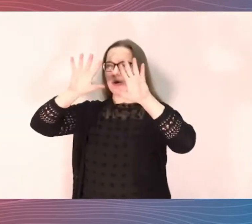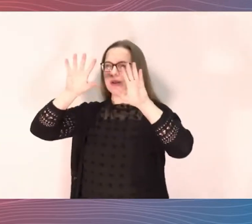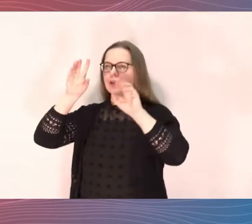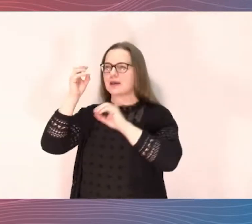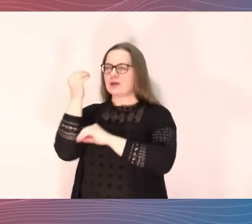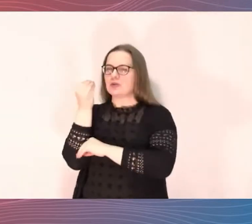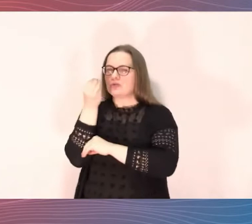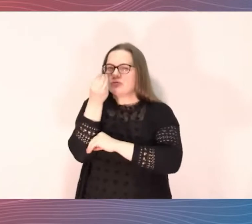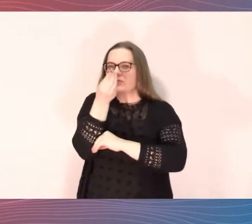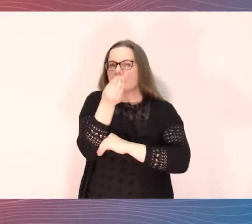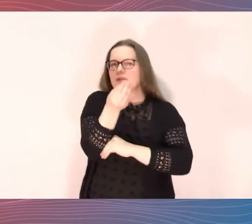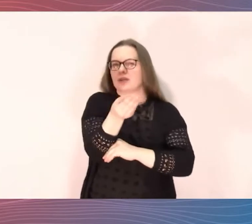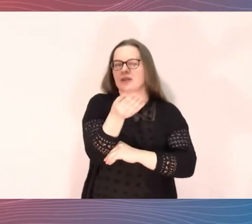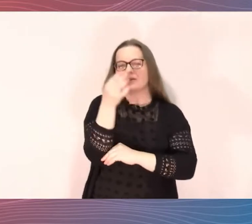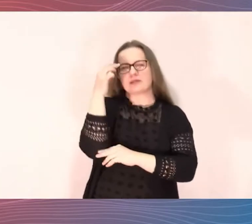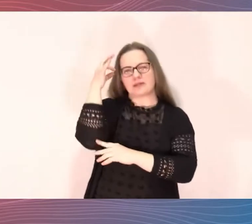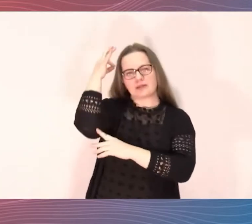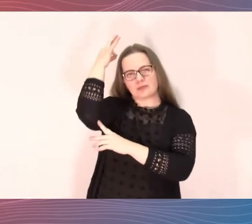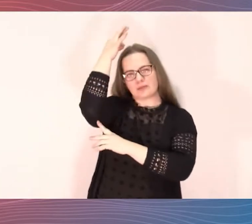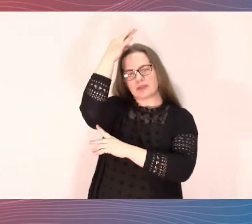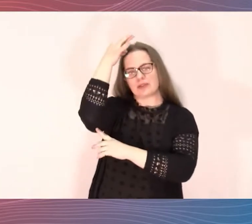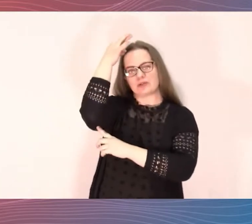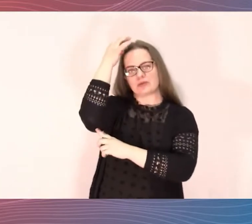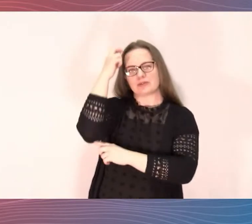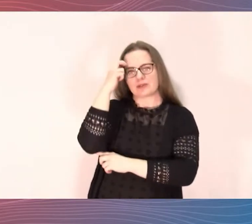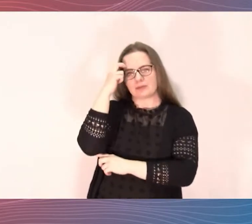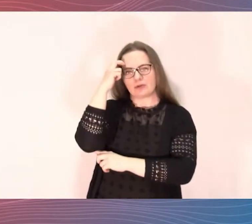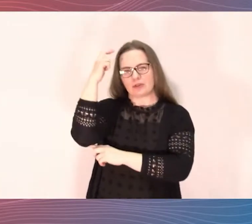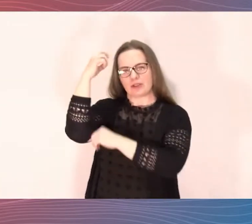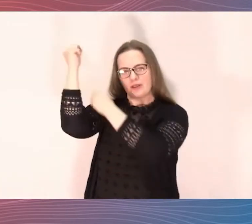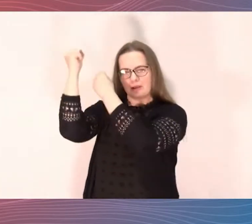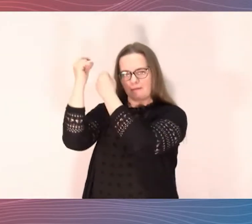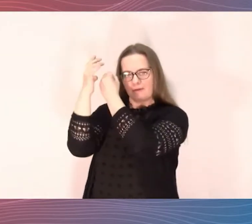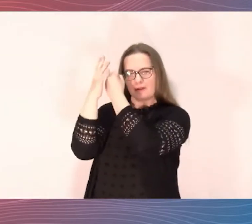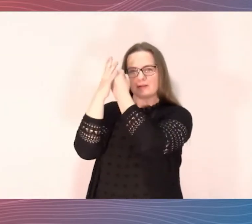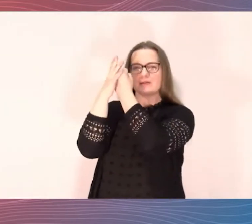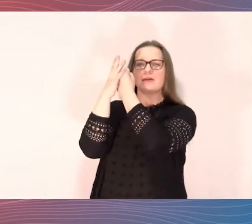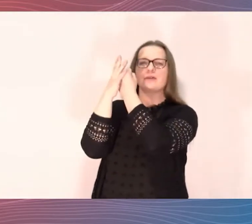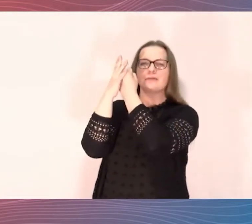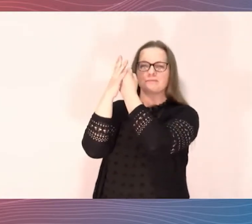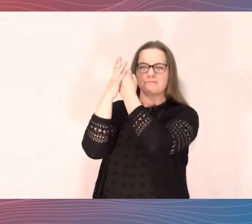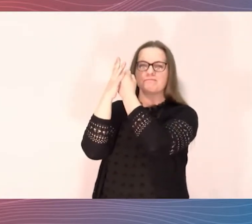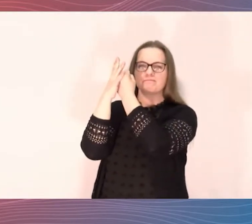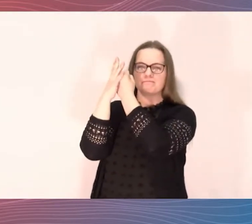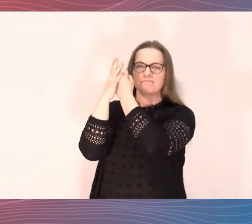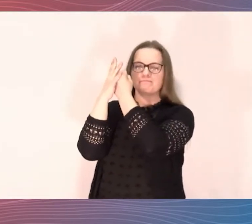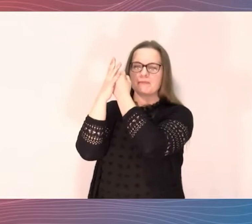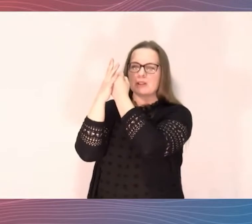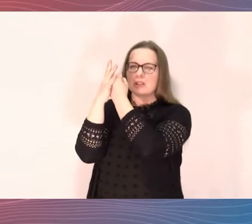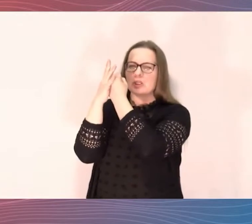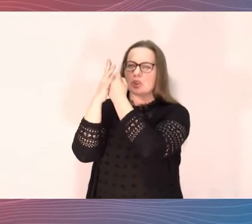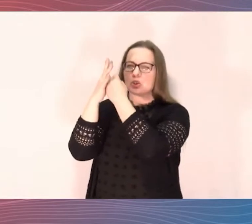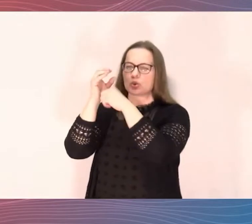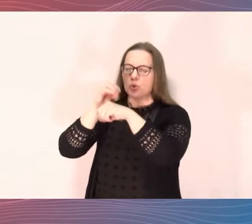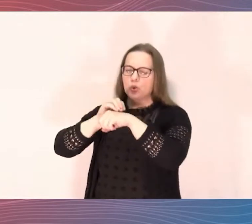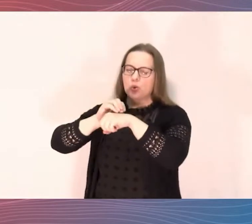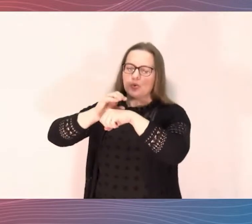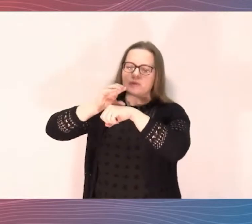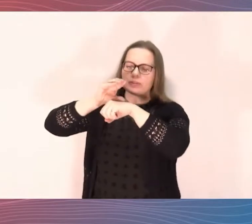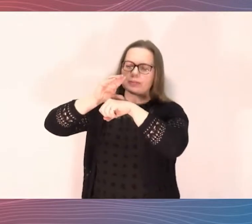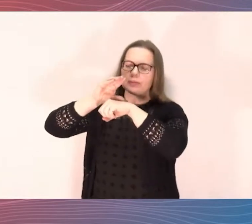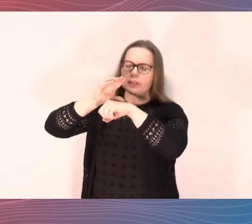de sabedoria e de revelação no pleno conhecimento